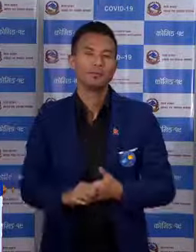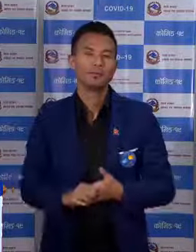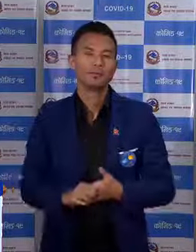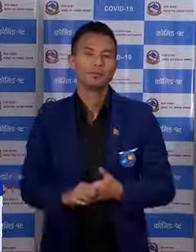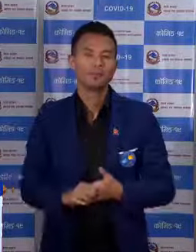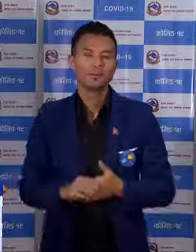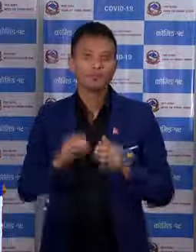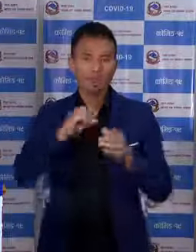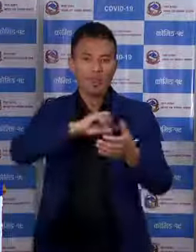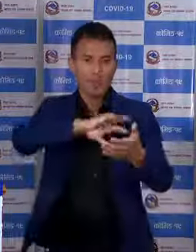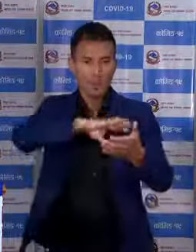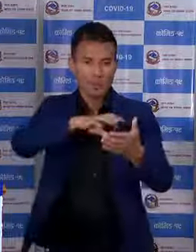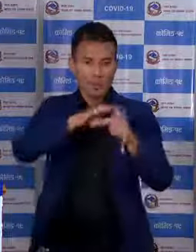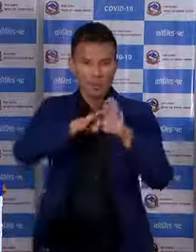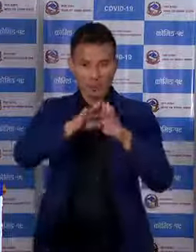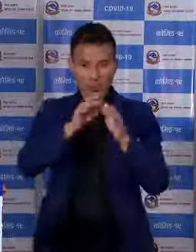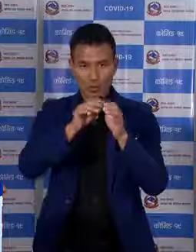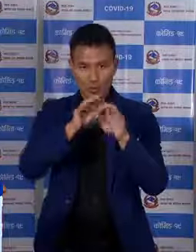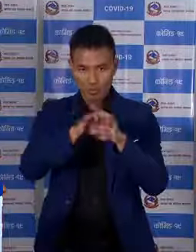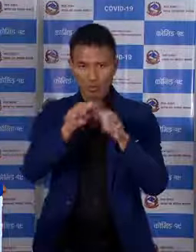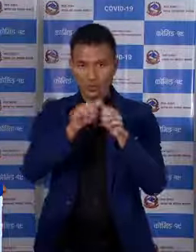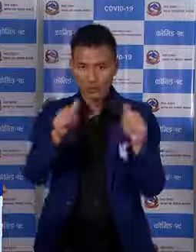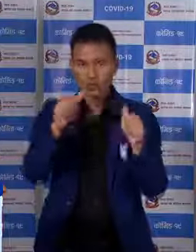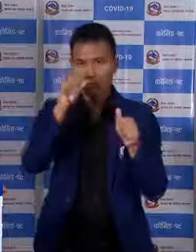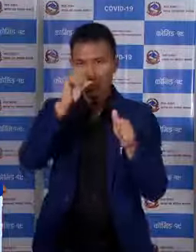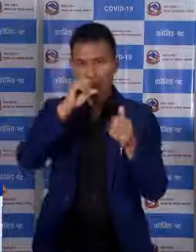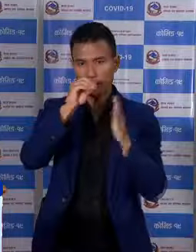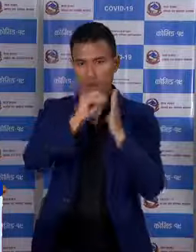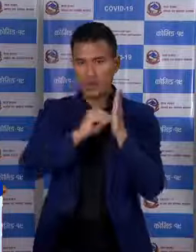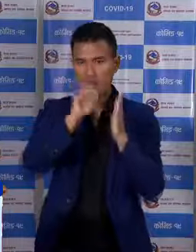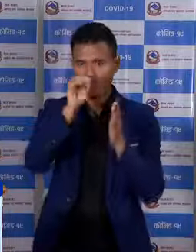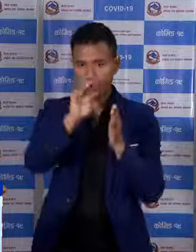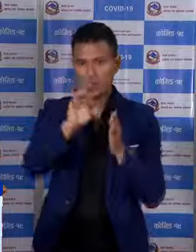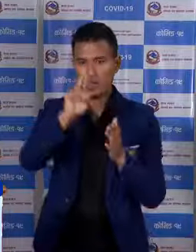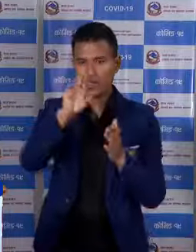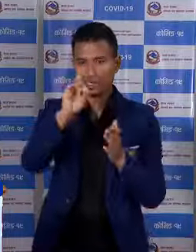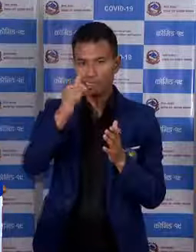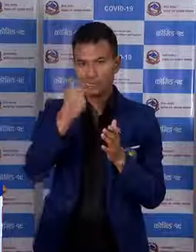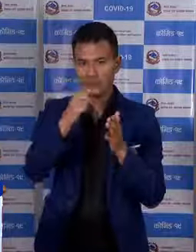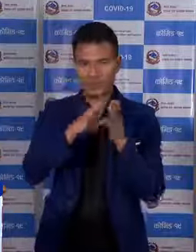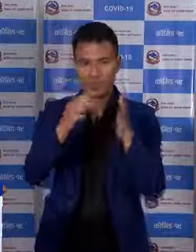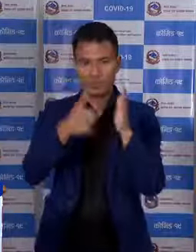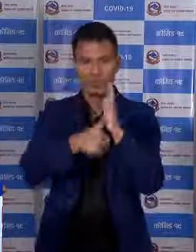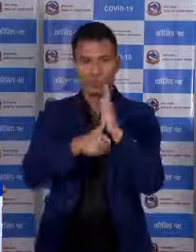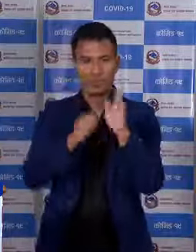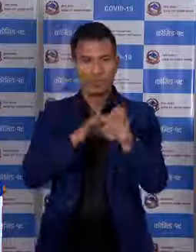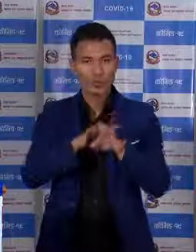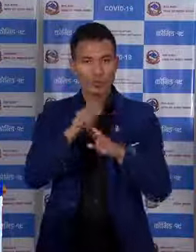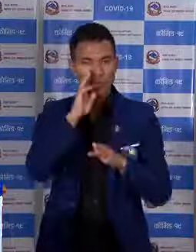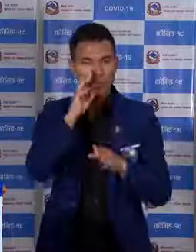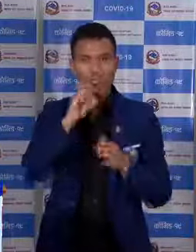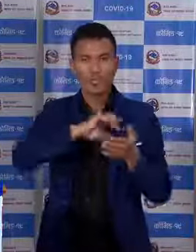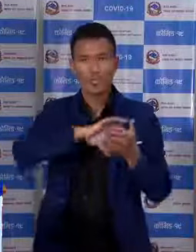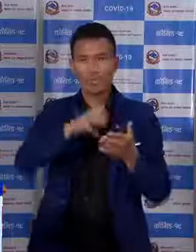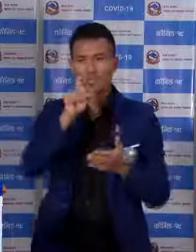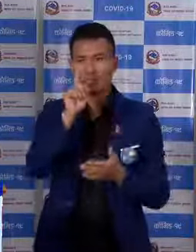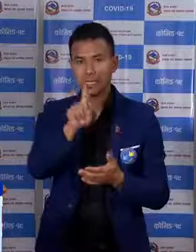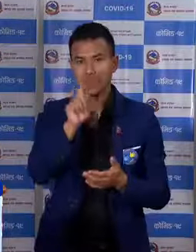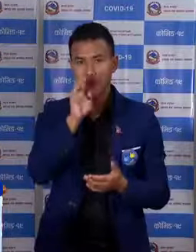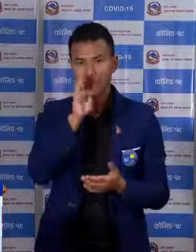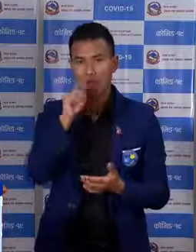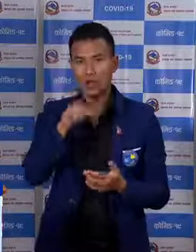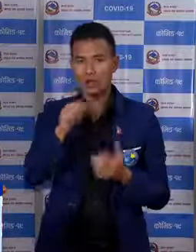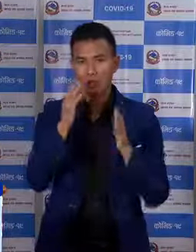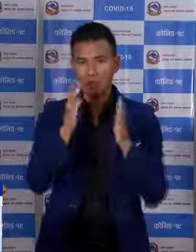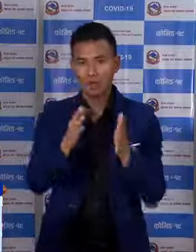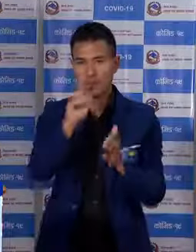प्रदेश्टिक विवरन दिन चाहंचु आर्डीटी विदिवाट गरियेका परिक्षेन हरुमा प्रदेश्ट नमर एकमा